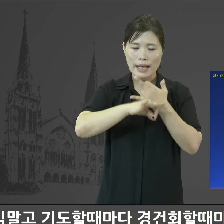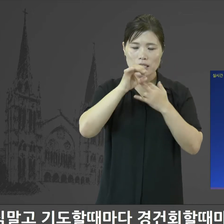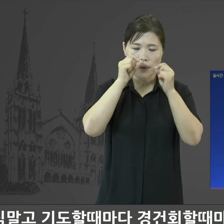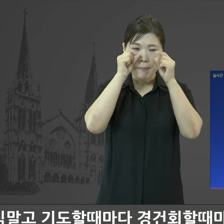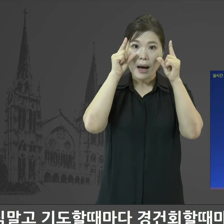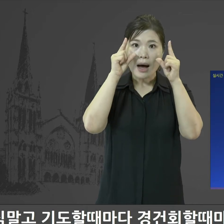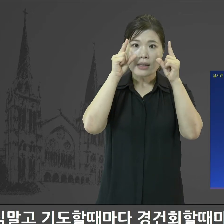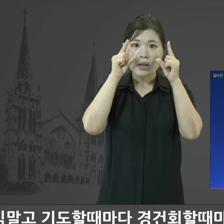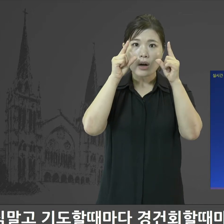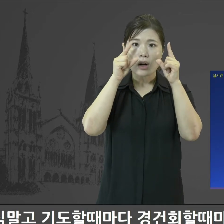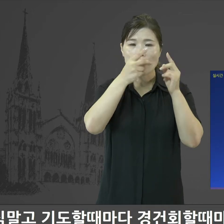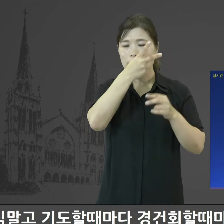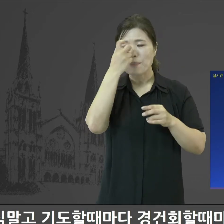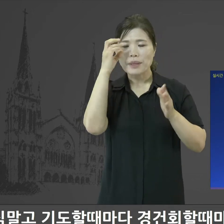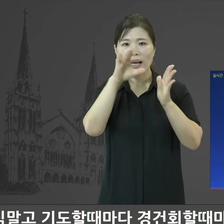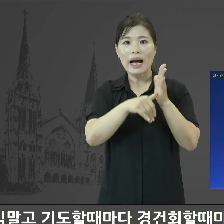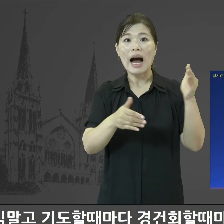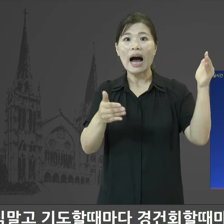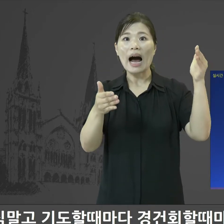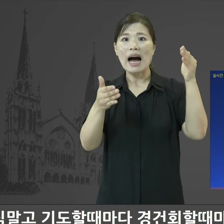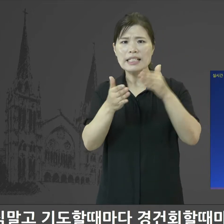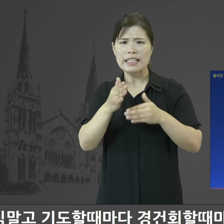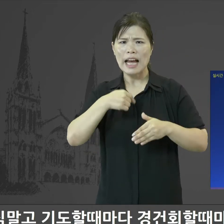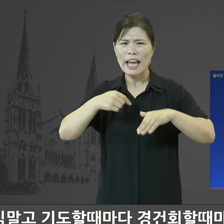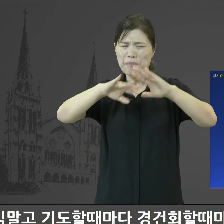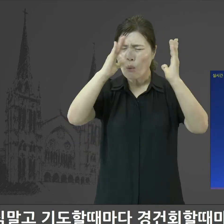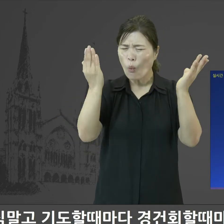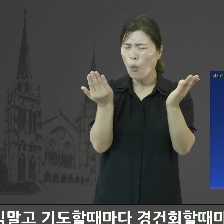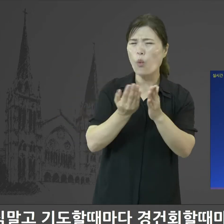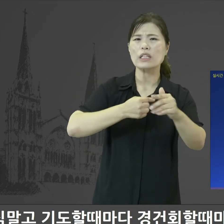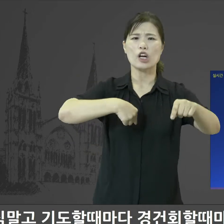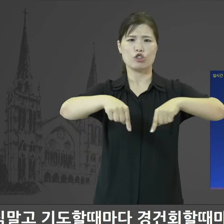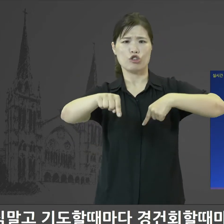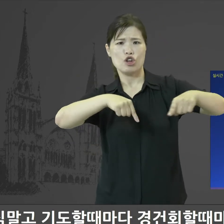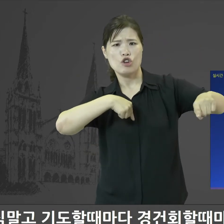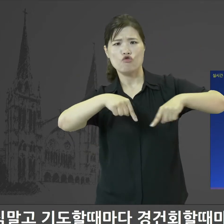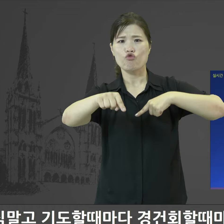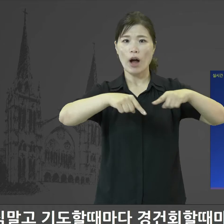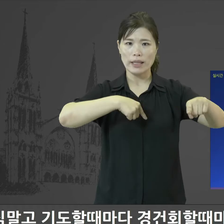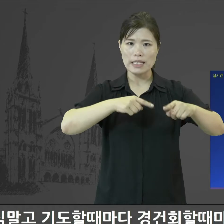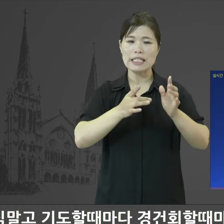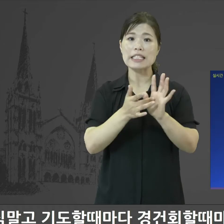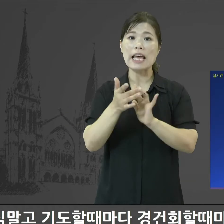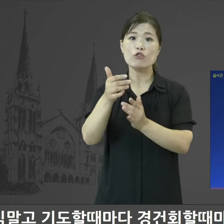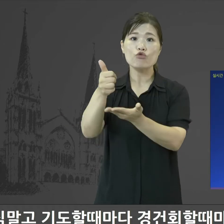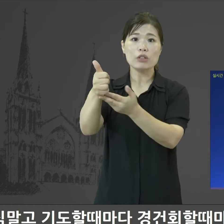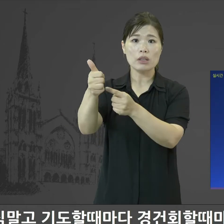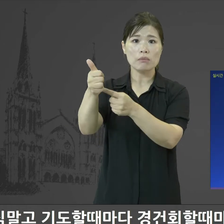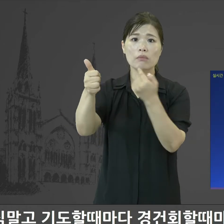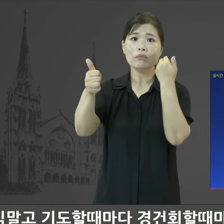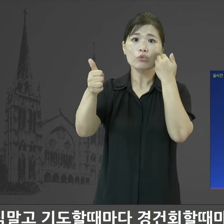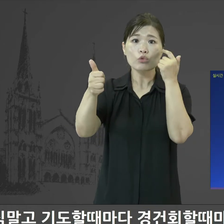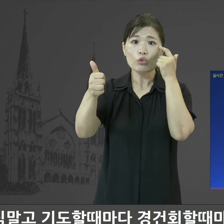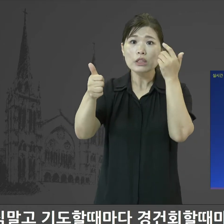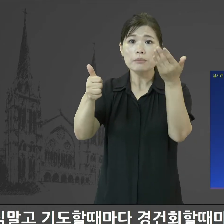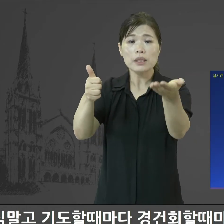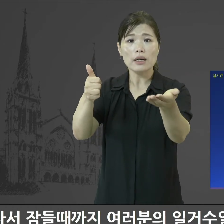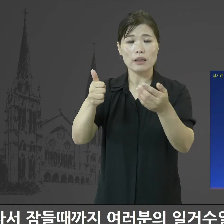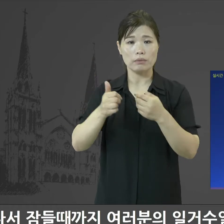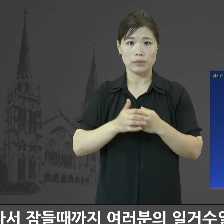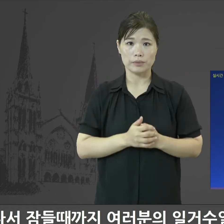여러분의 일거수일투족을 다 주관하시는 그 예수님은 누구십니까?